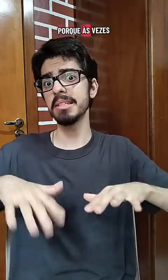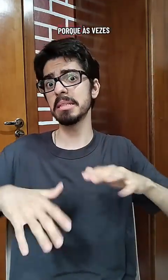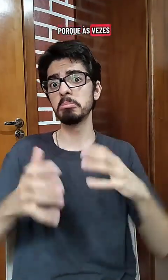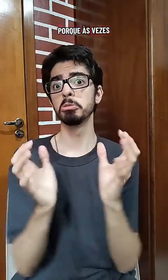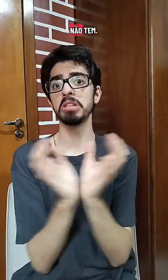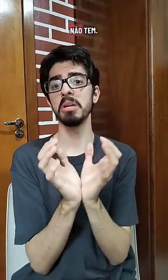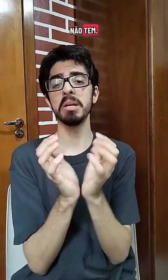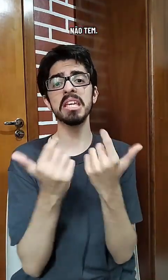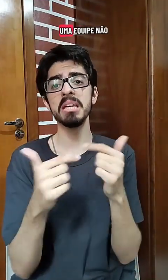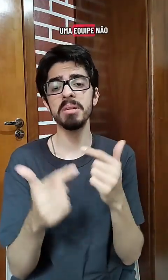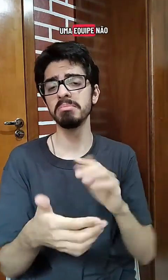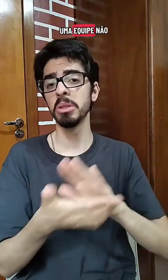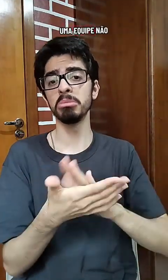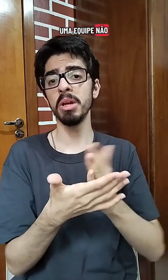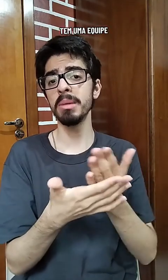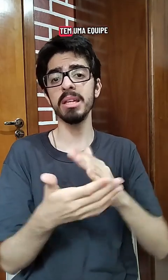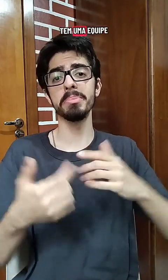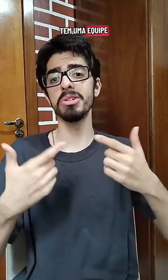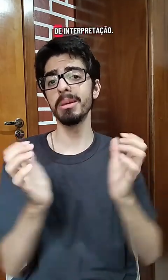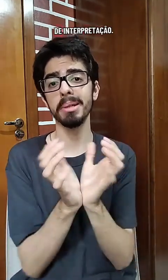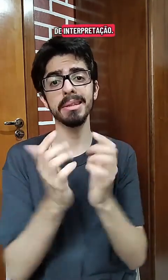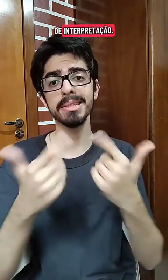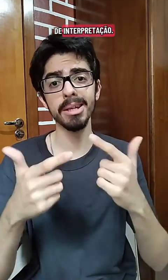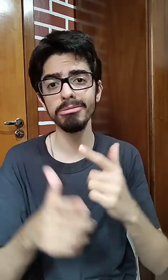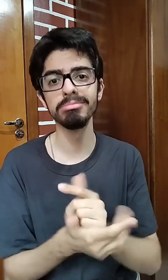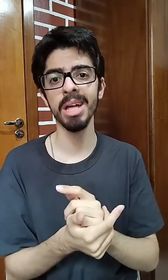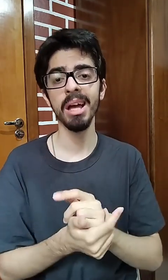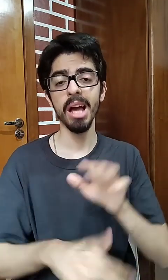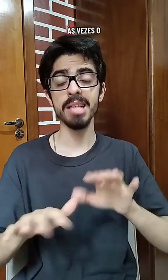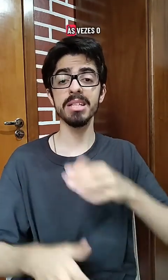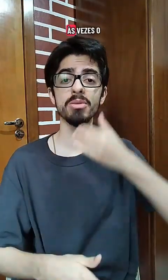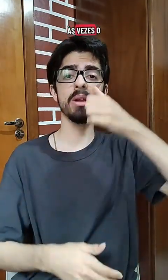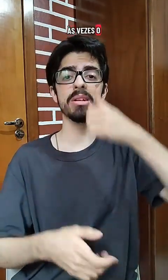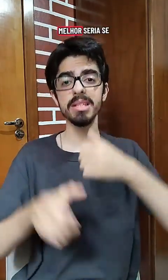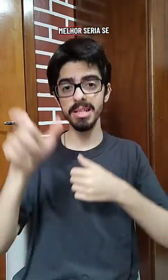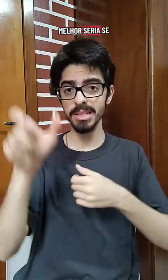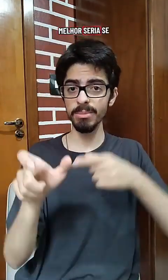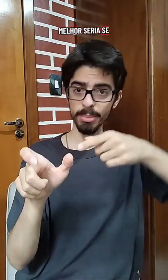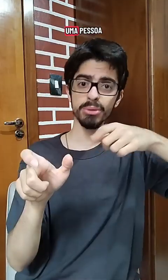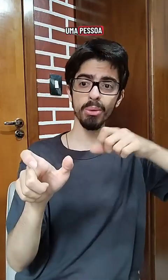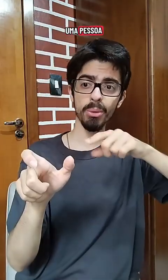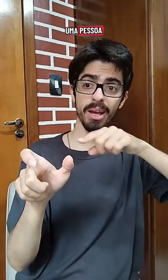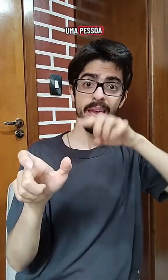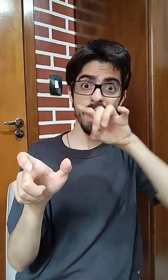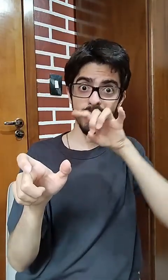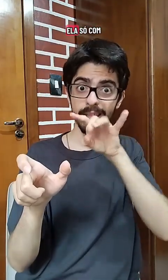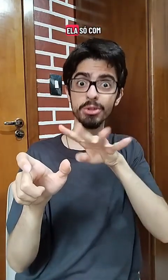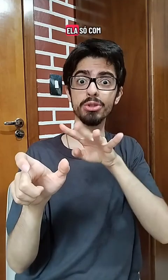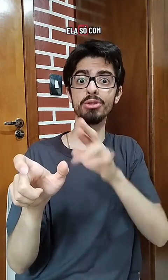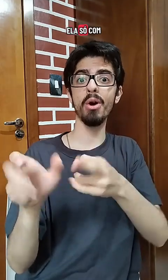vezes não tem uma equipe, não tem uma equipe de interpretação. Às vezes o melhor seria assim uma pessoa, ela só